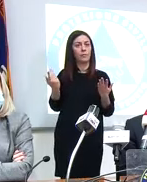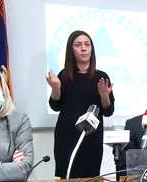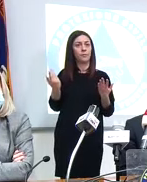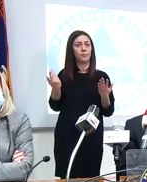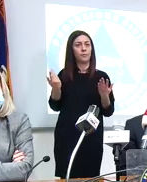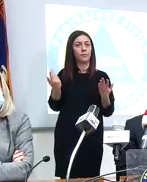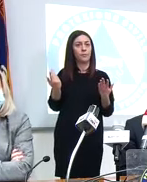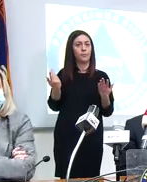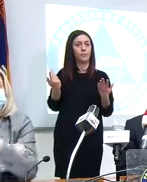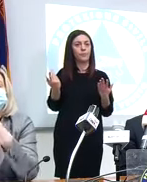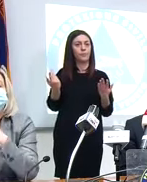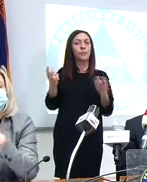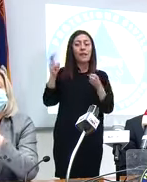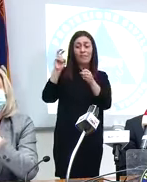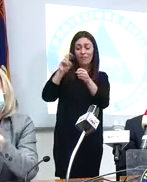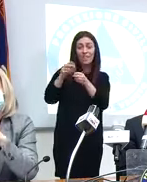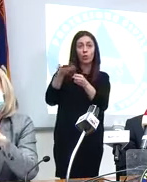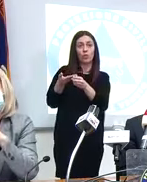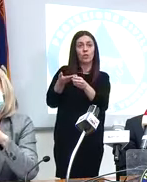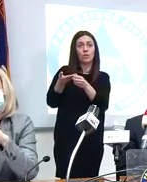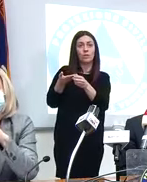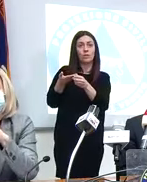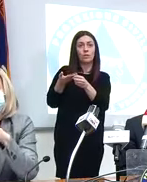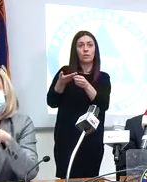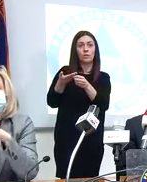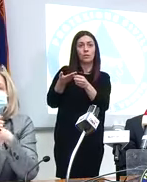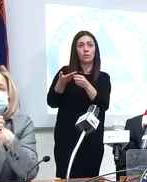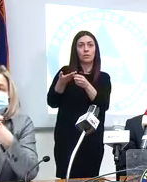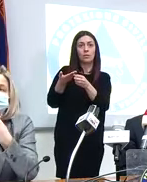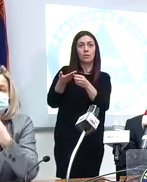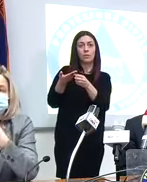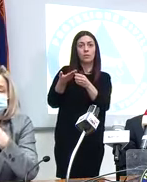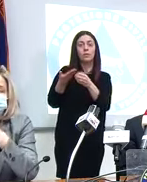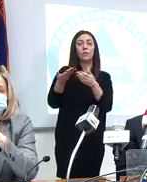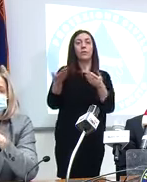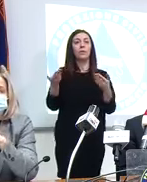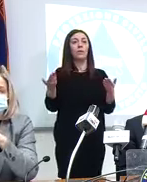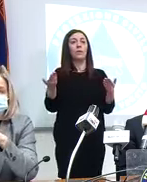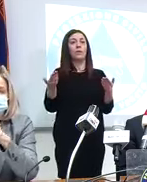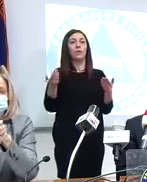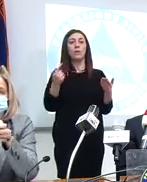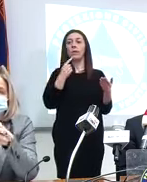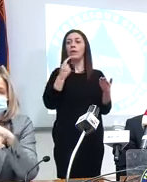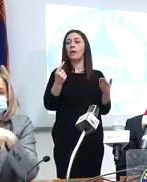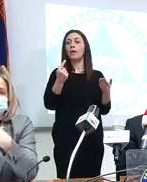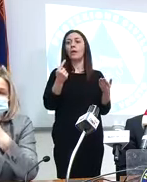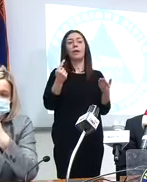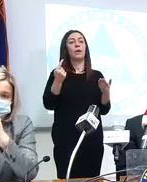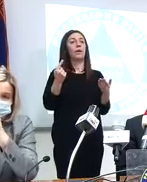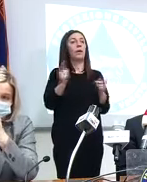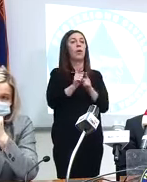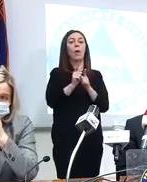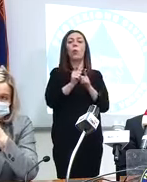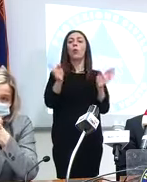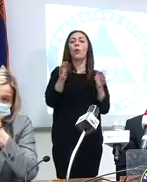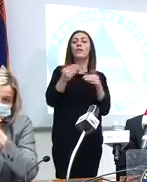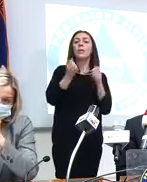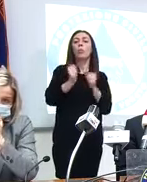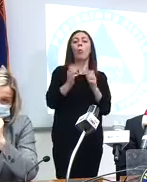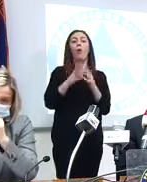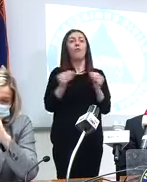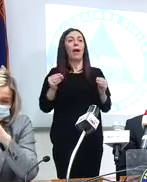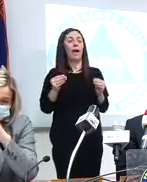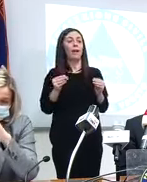quindi stiamo parlando di un virus. Non possiamo neanche far sempre passare l'idea che tutto è contenibile.